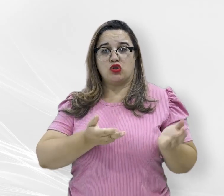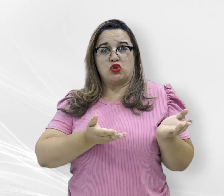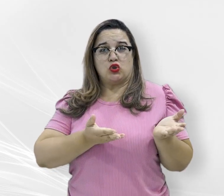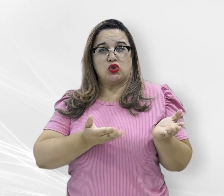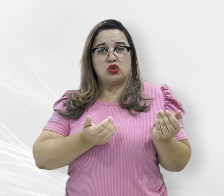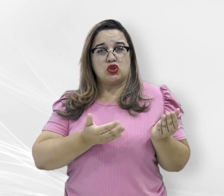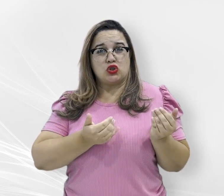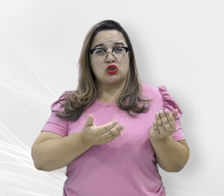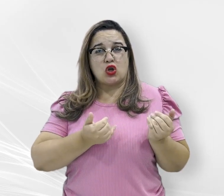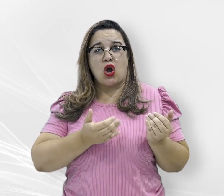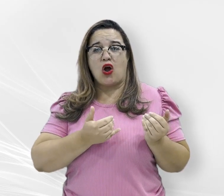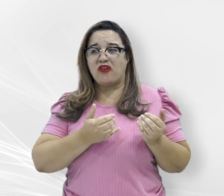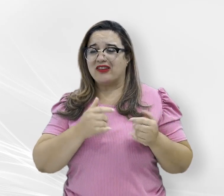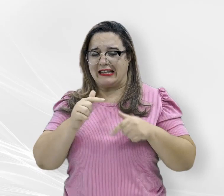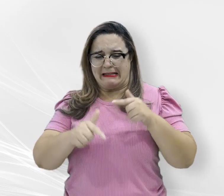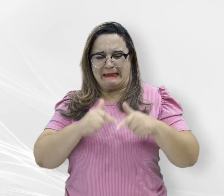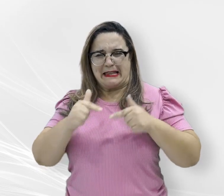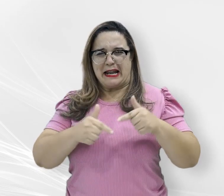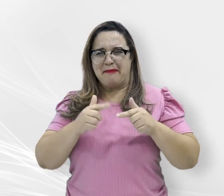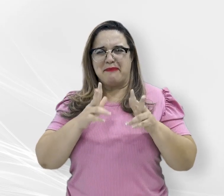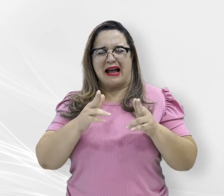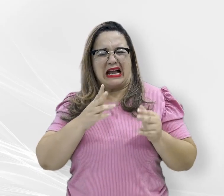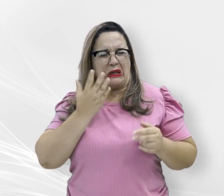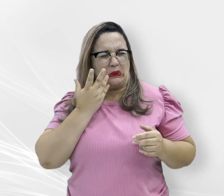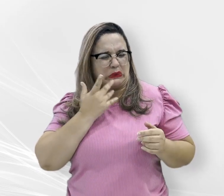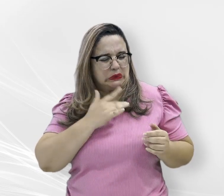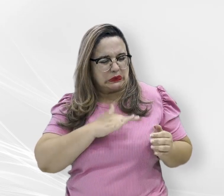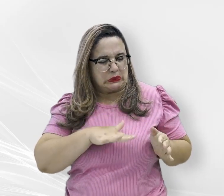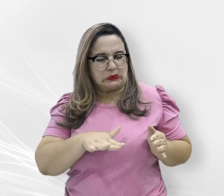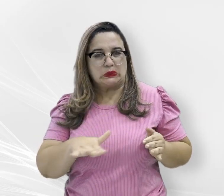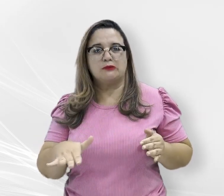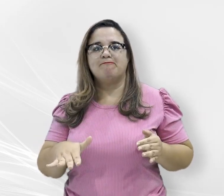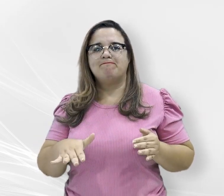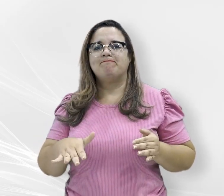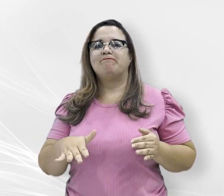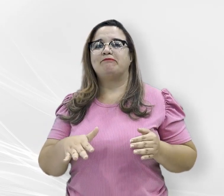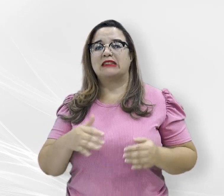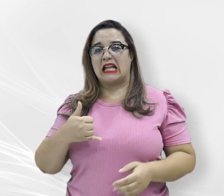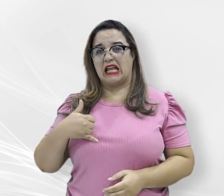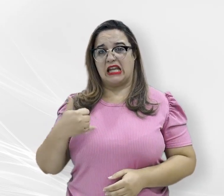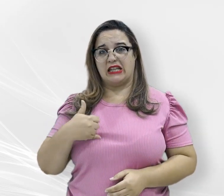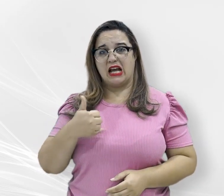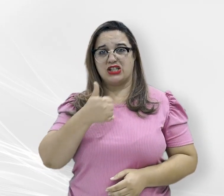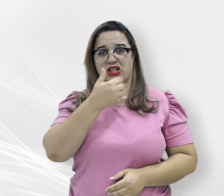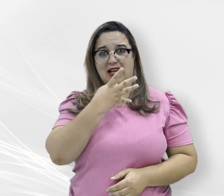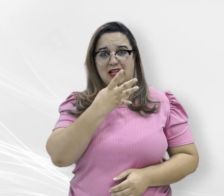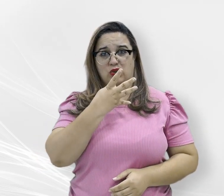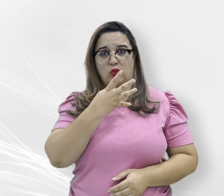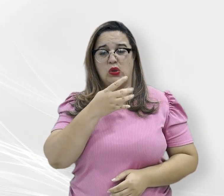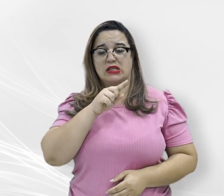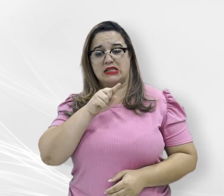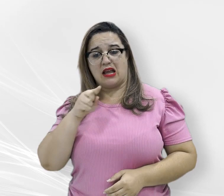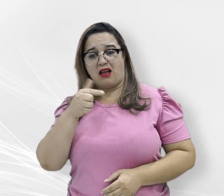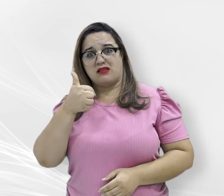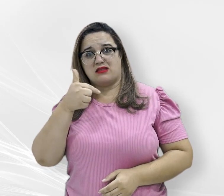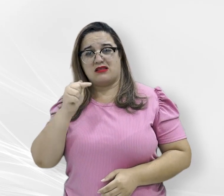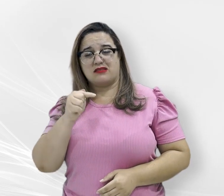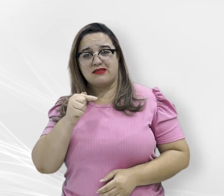anos em situação de trabalho infantil, sendo 1,3 milhão na faixa etária entre 14 e 17 anos. Considerando